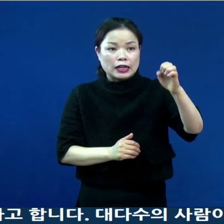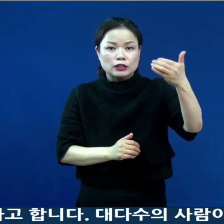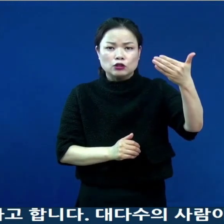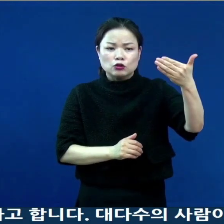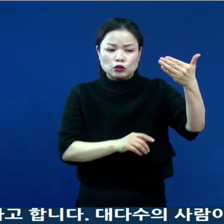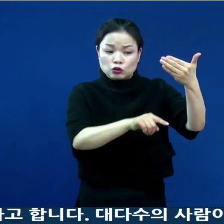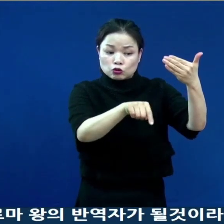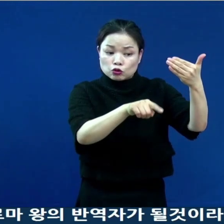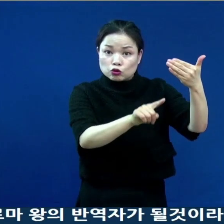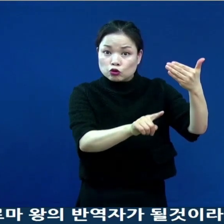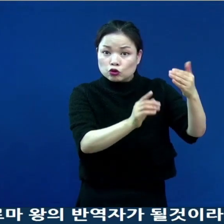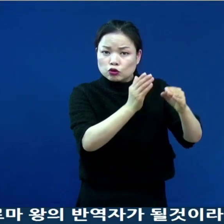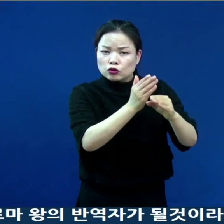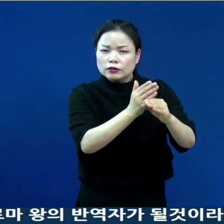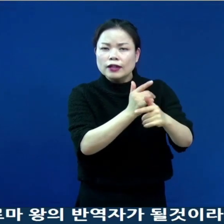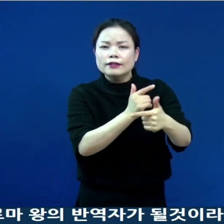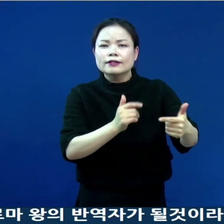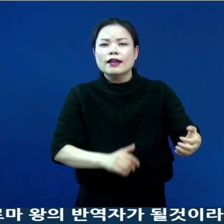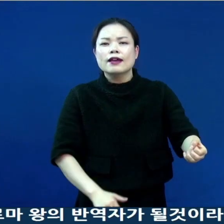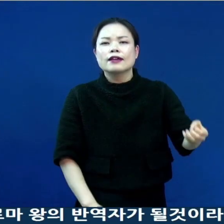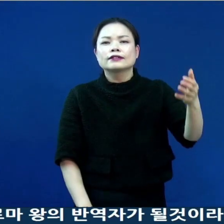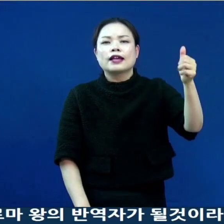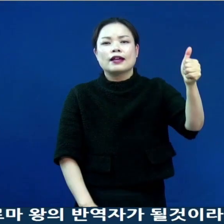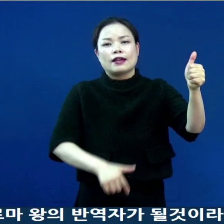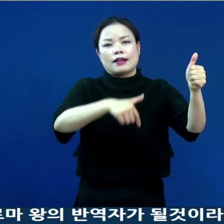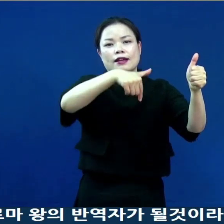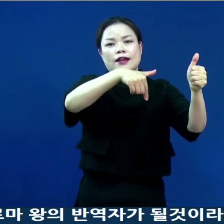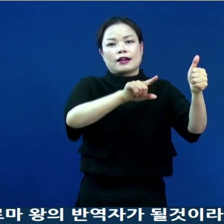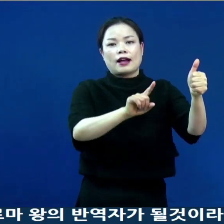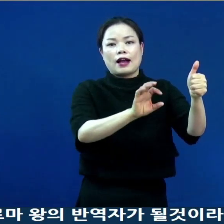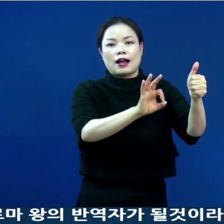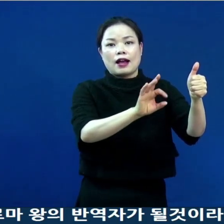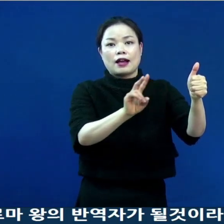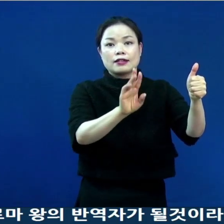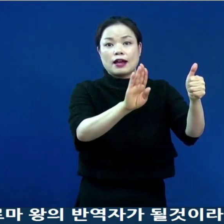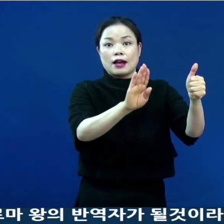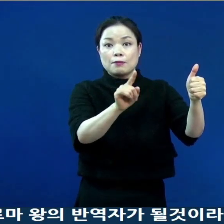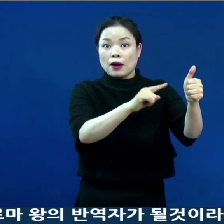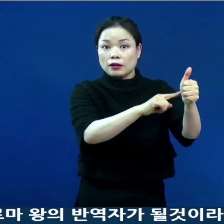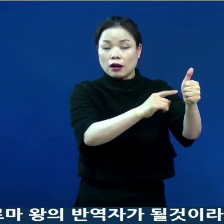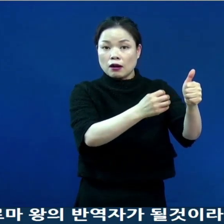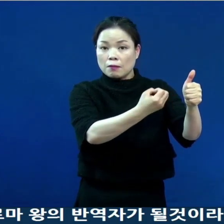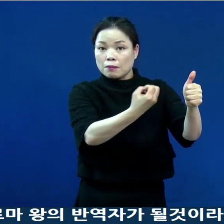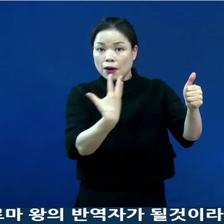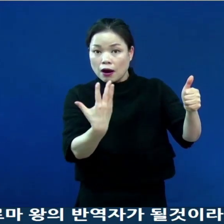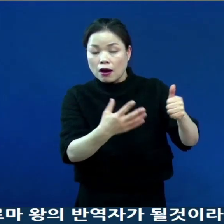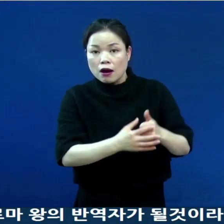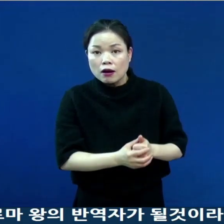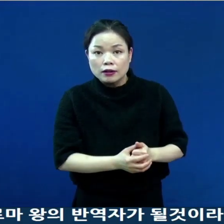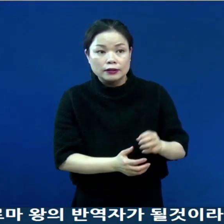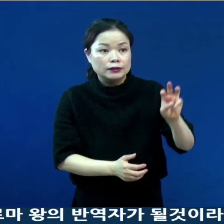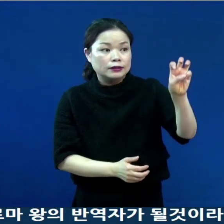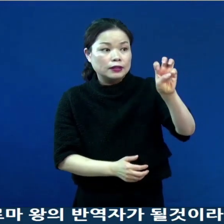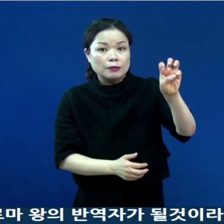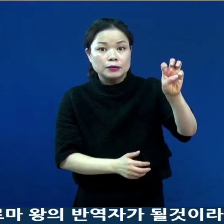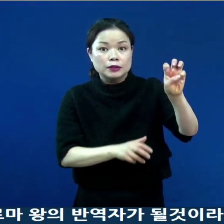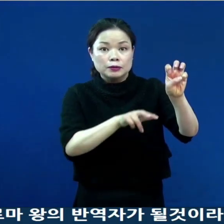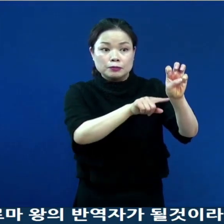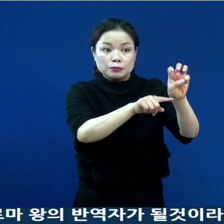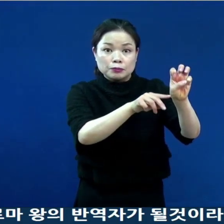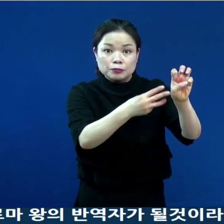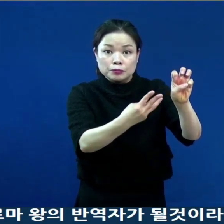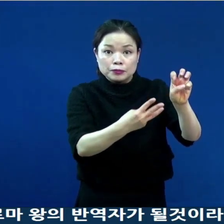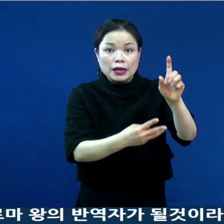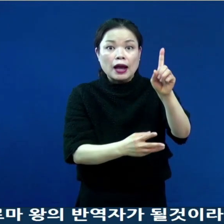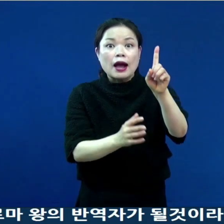그중 한 사람, 그의 대제사장인 가야바가 그들에게 말하되, 30절,